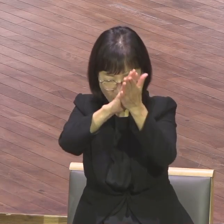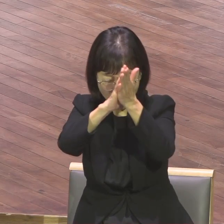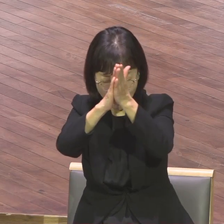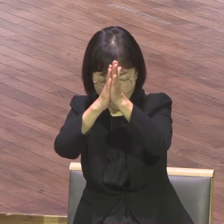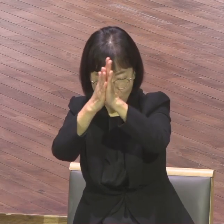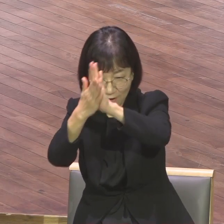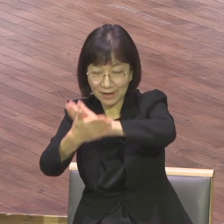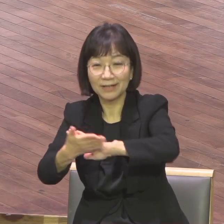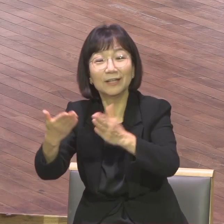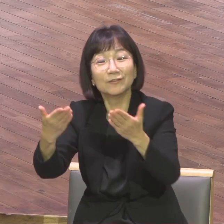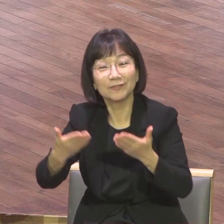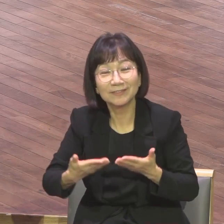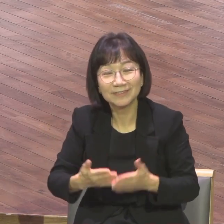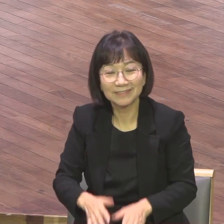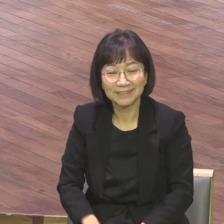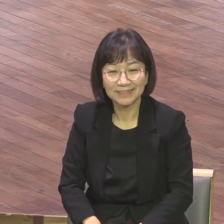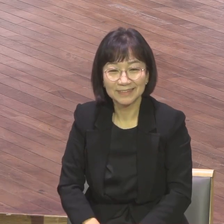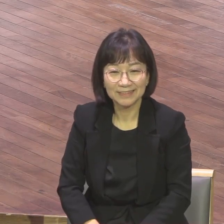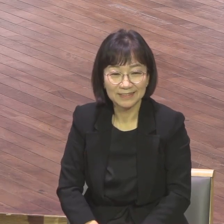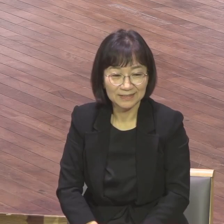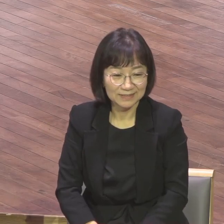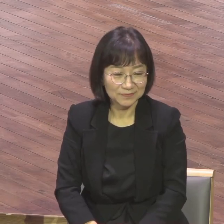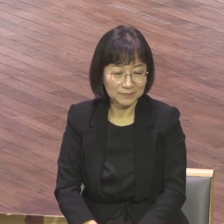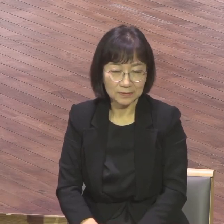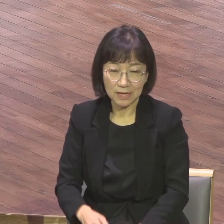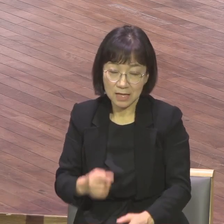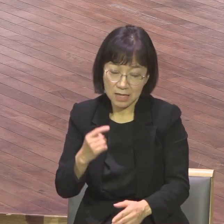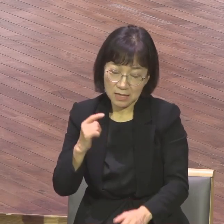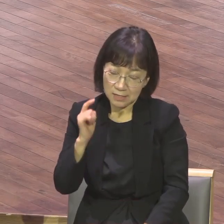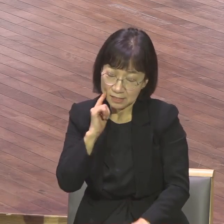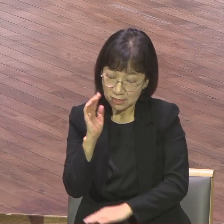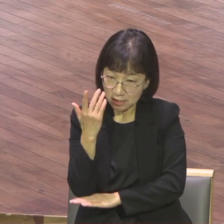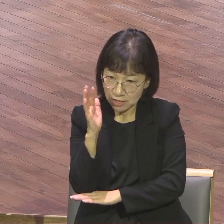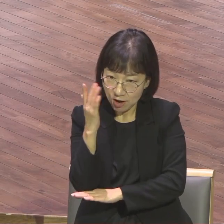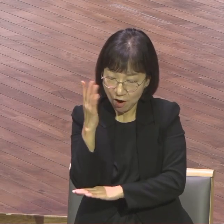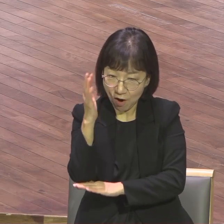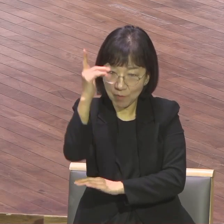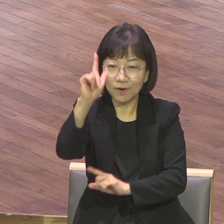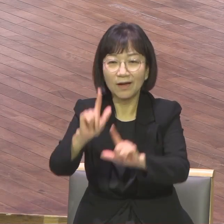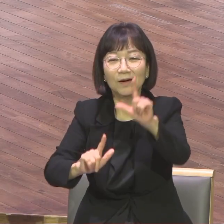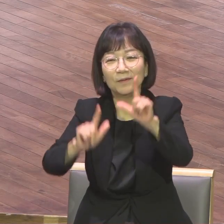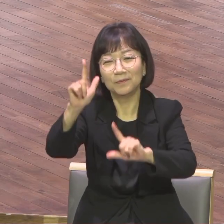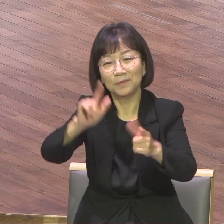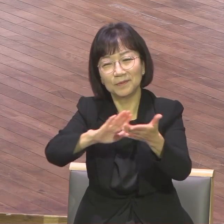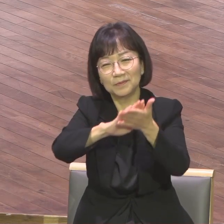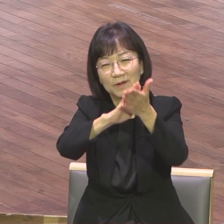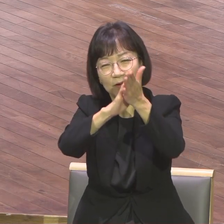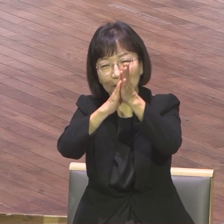예수님 몸 그처럼 똑같이 영광의 몸 형체로 변하게 해주신다.